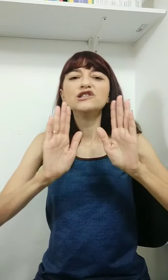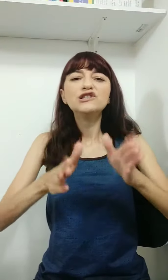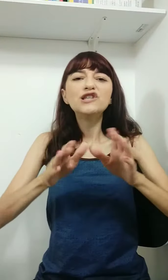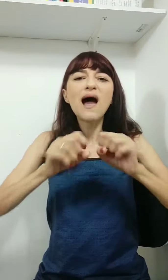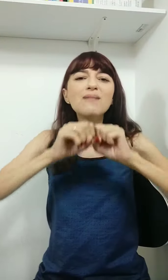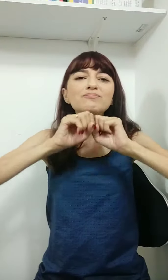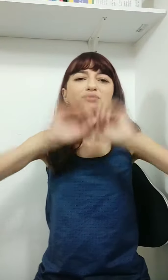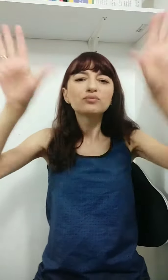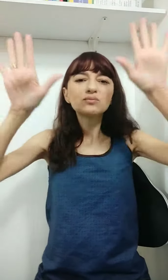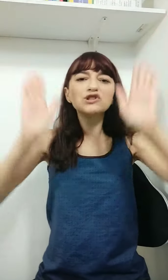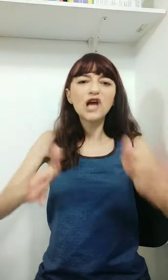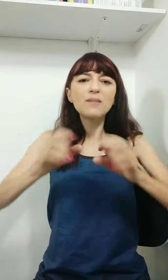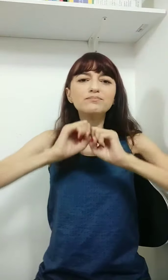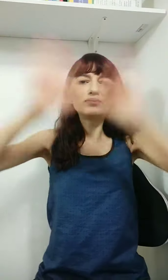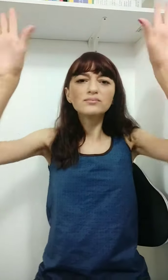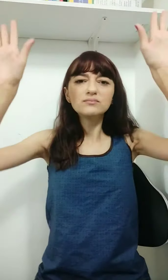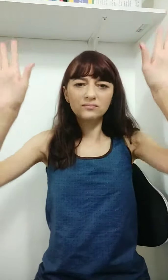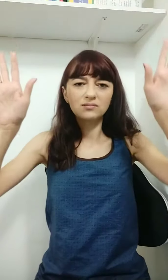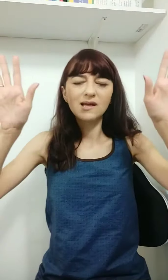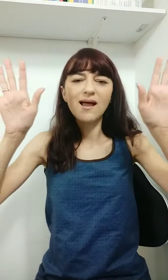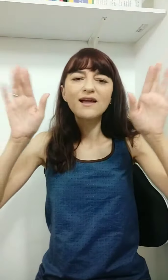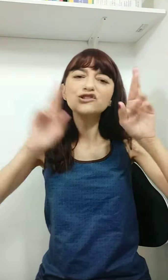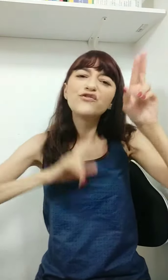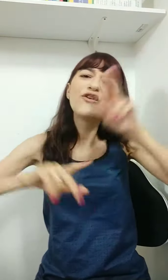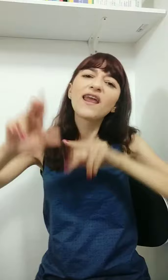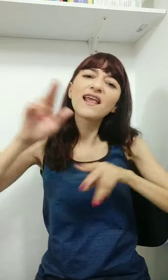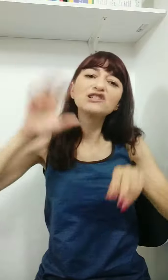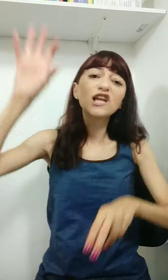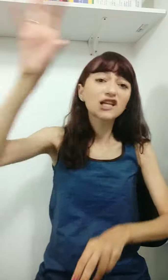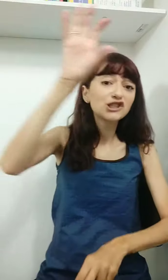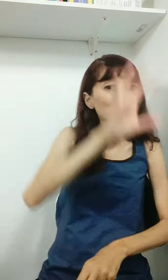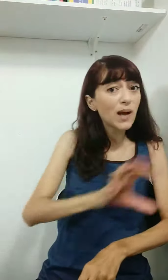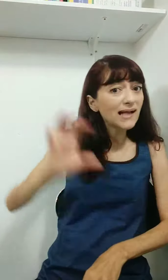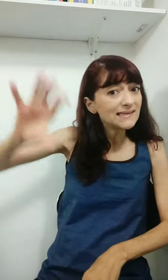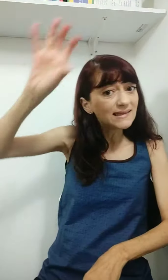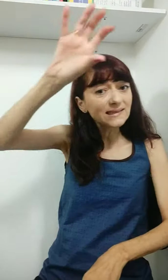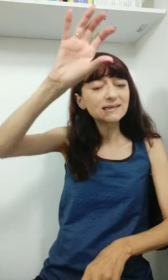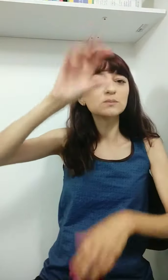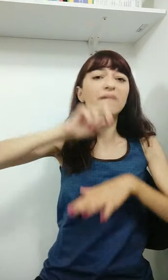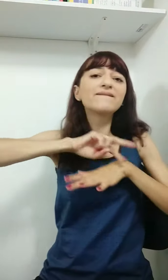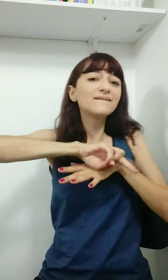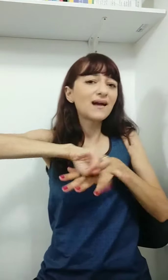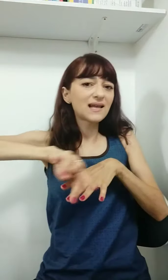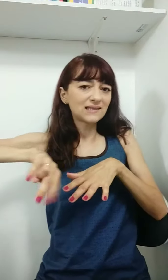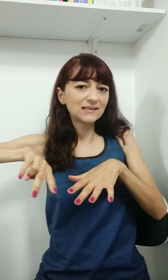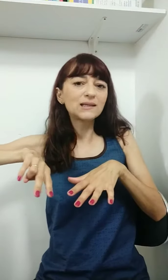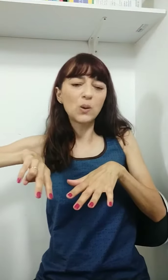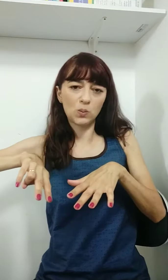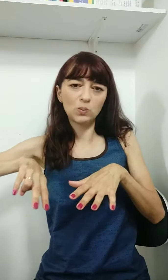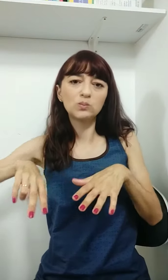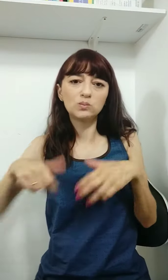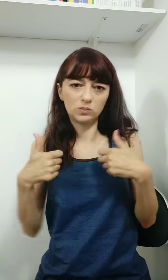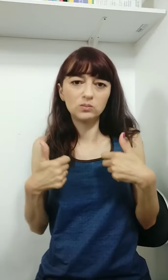inventar aí variações de sinais. Não é isso, tá, gente? O que eu quero dizer é que, às vezes, quando você vê um surdo sinalizando de uma